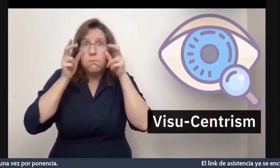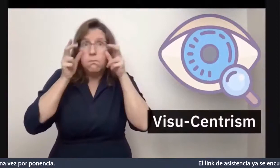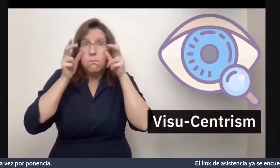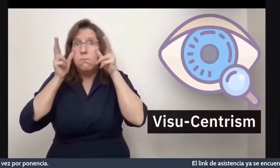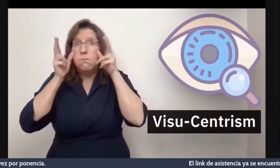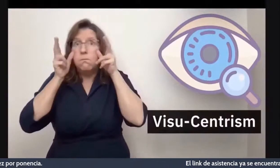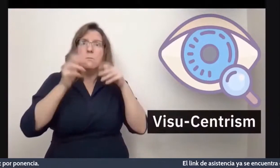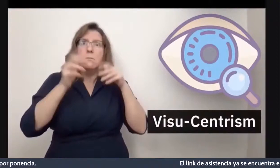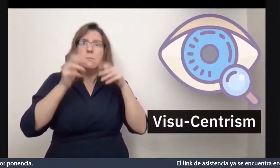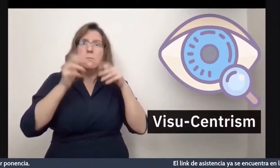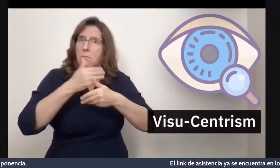en escuchar.